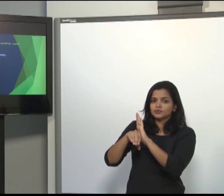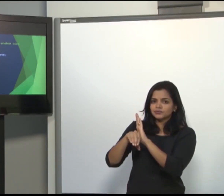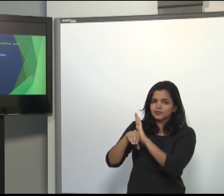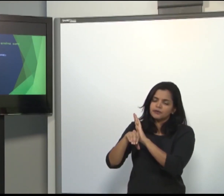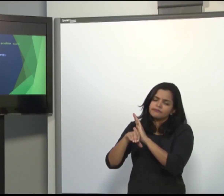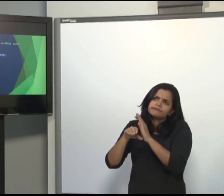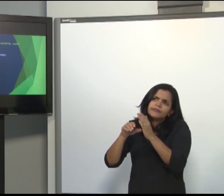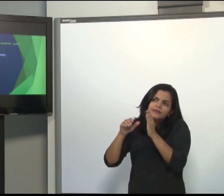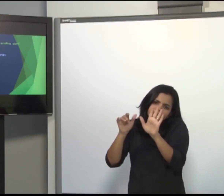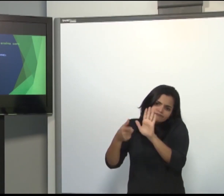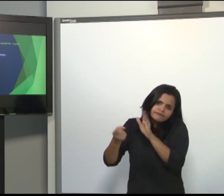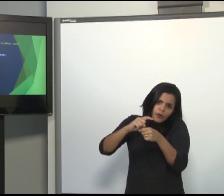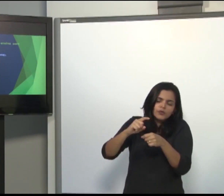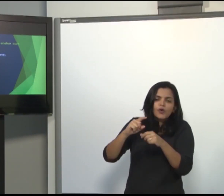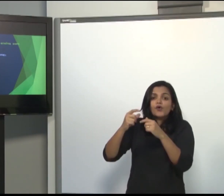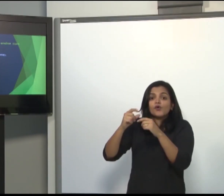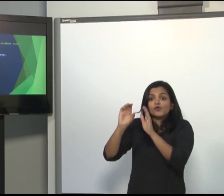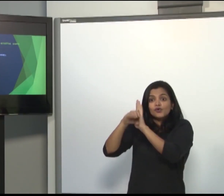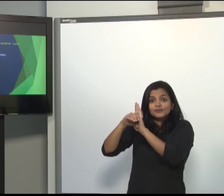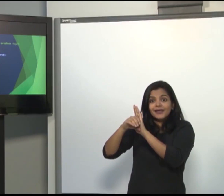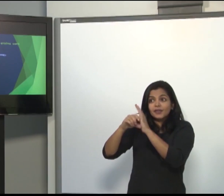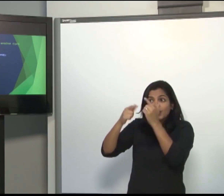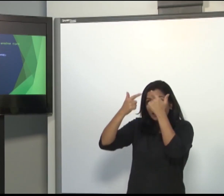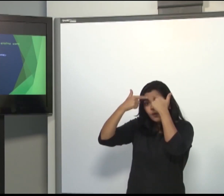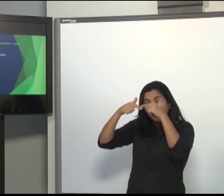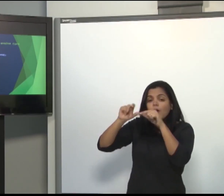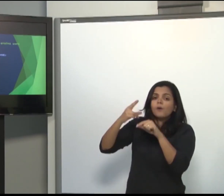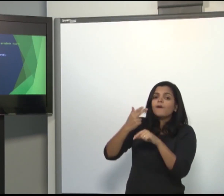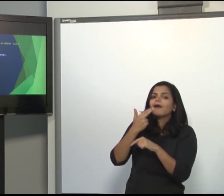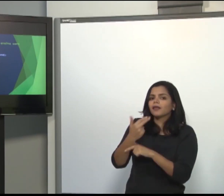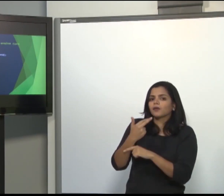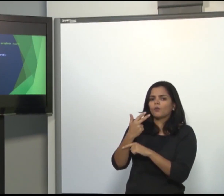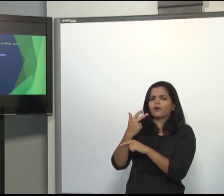O conceito de língua, linguagem.